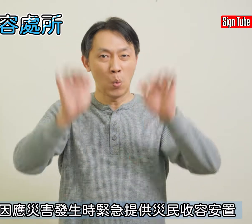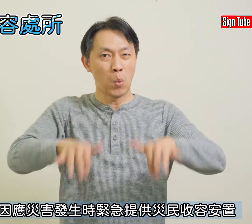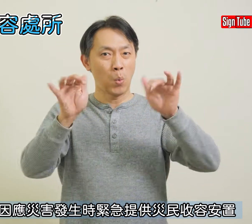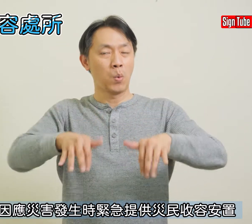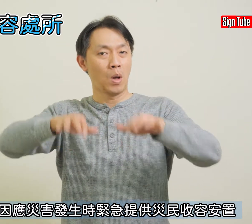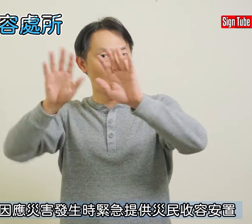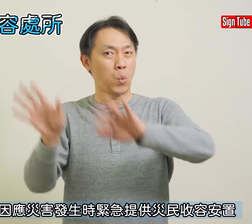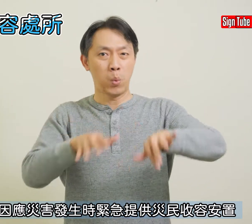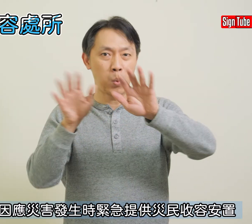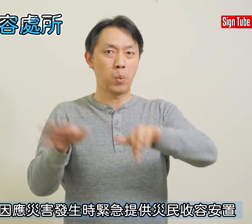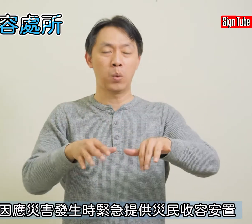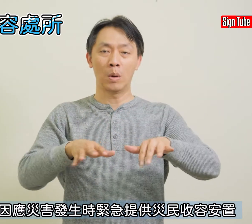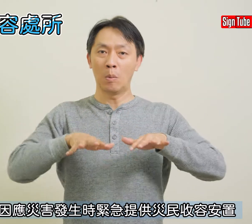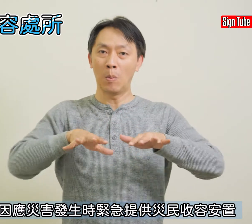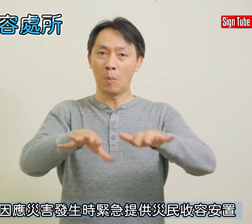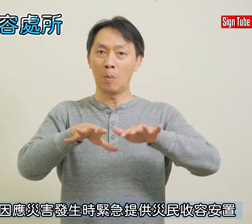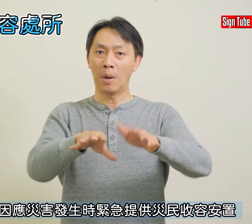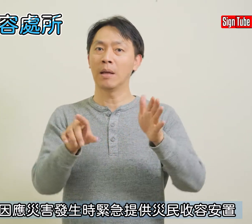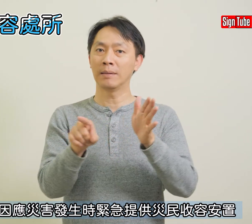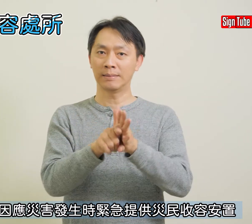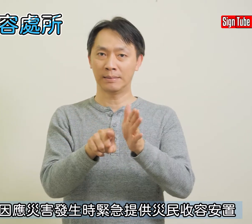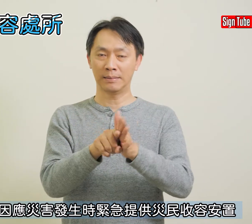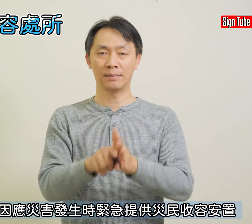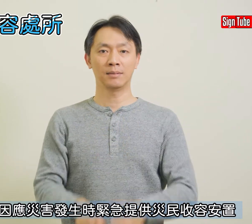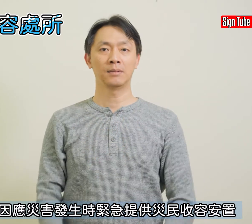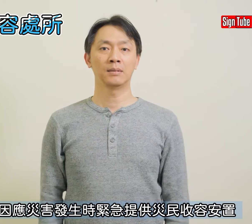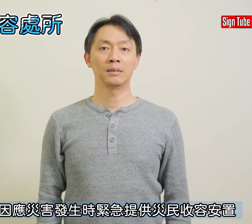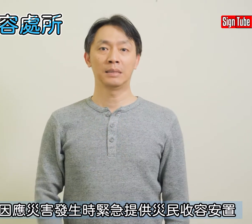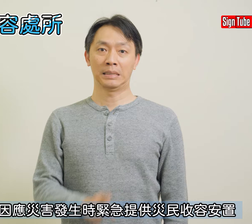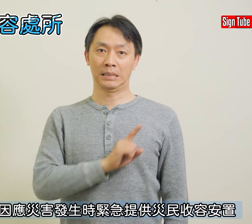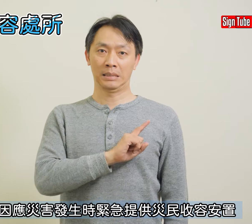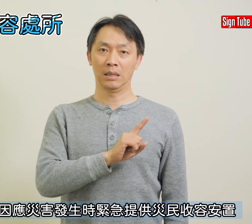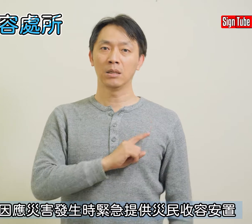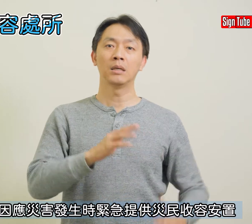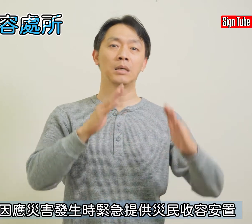为因应灾害发生时紧急提供灾民收容安置。